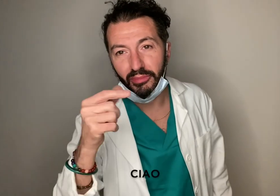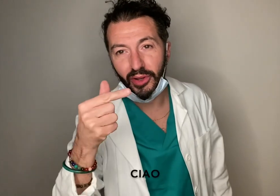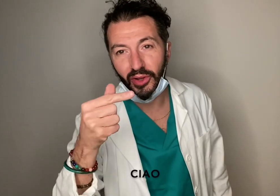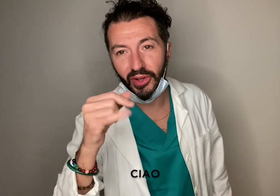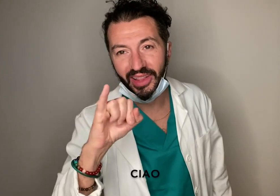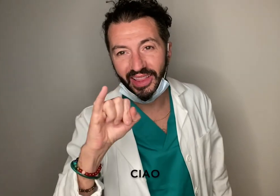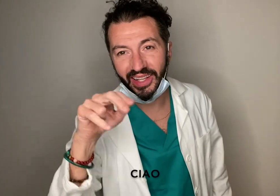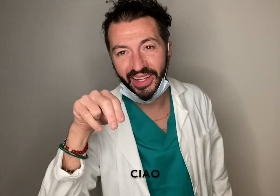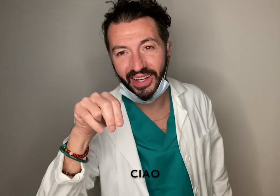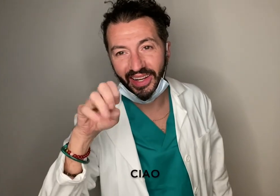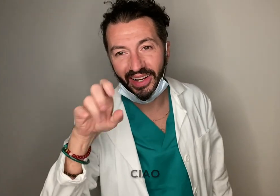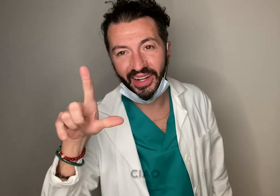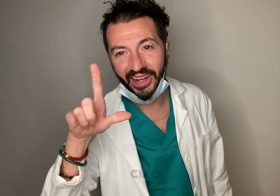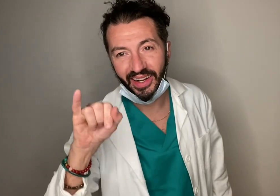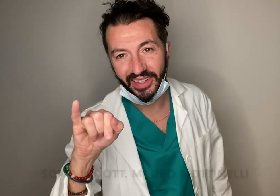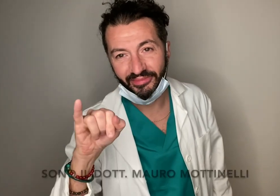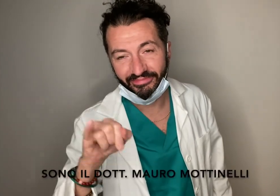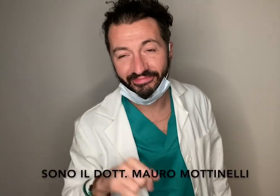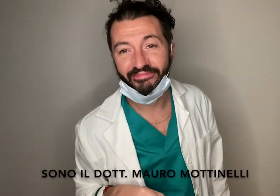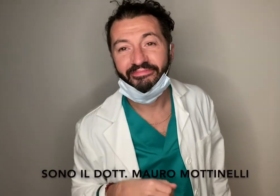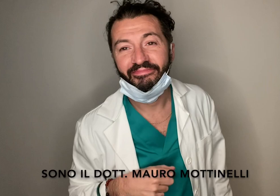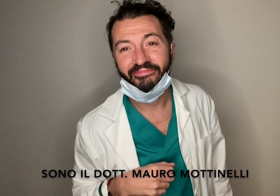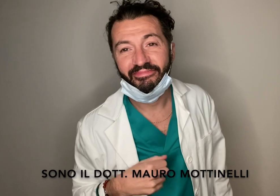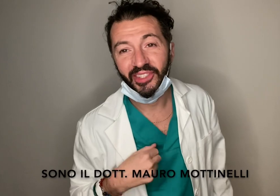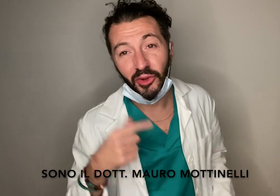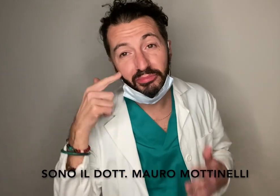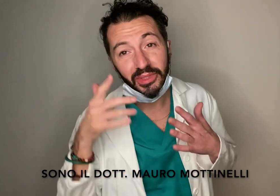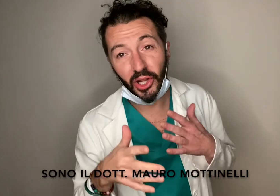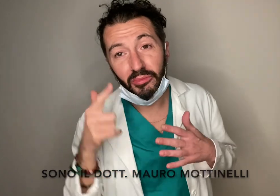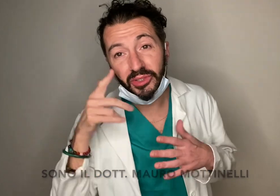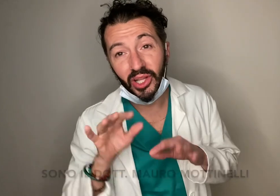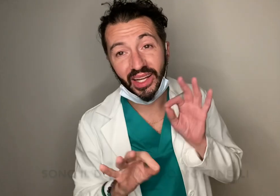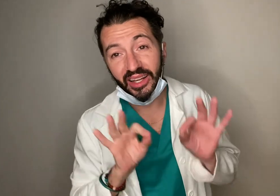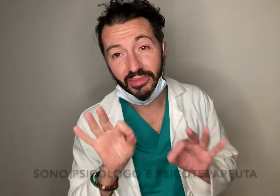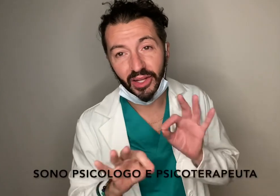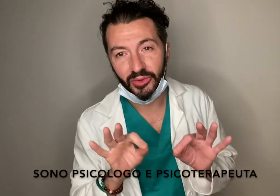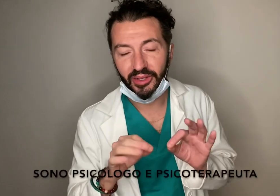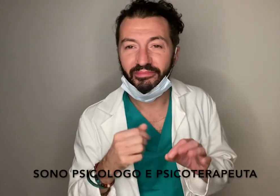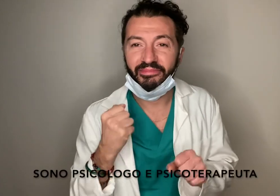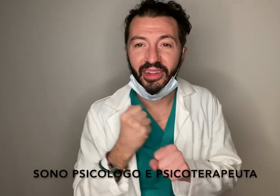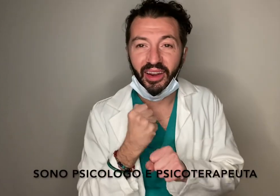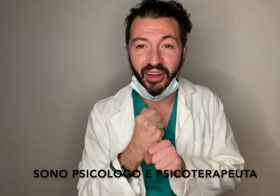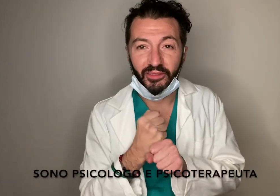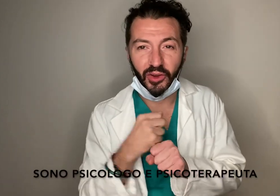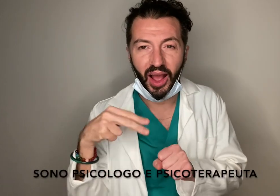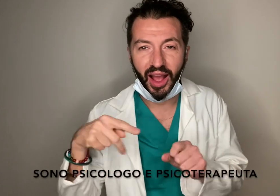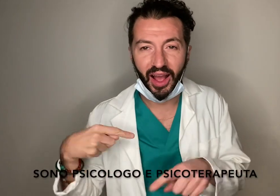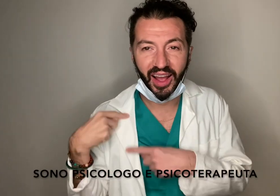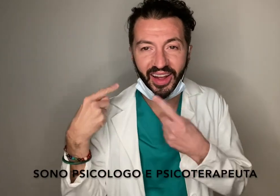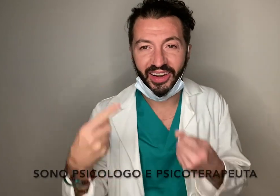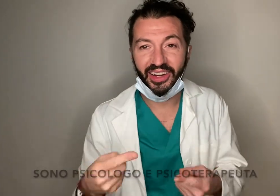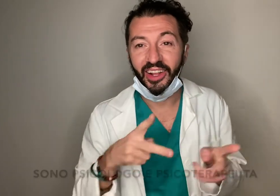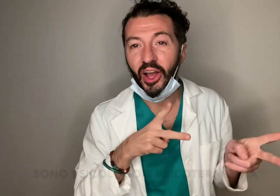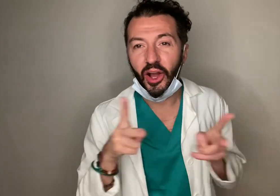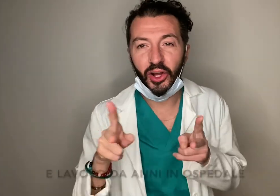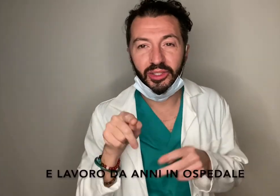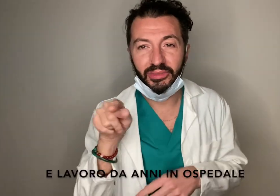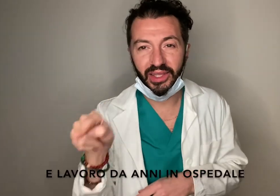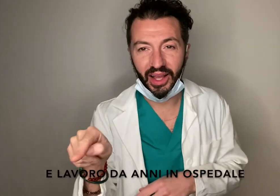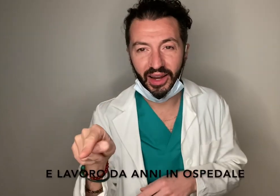Ciao, sono il dottor Mauro Mottinelli, sono psicologo e psicoterapeuta e lavoro da